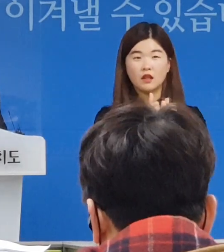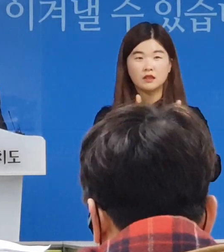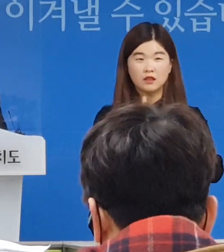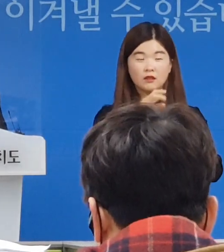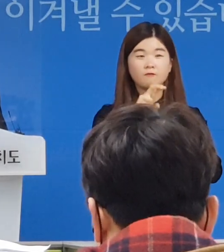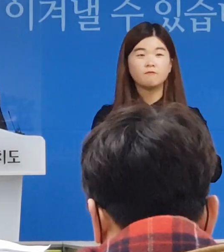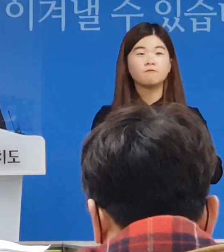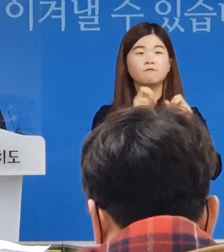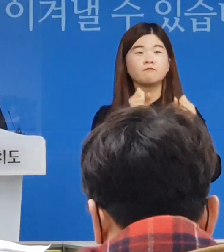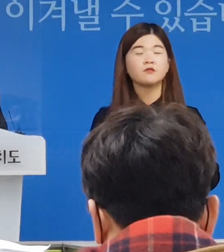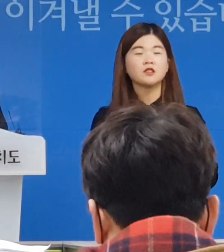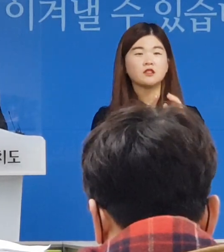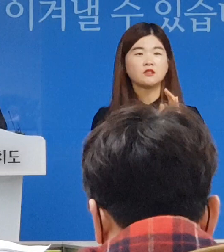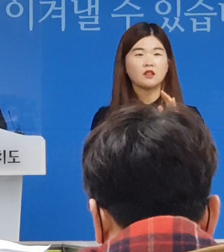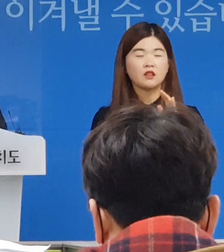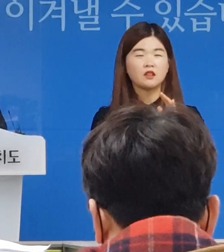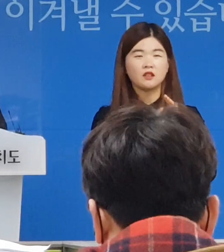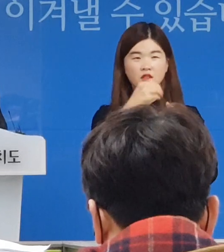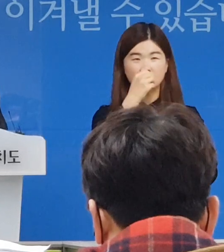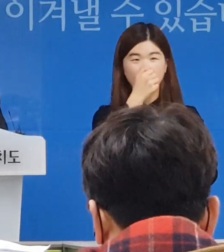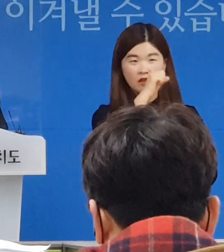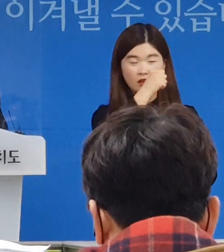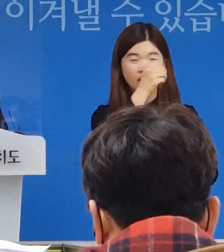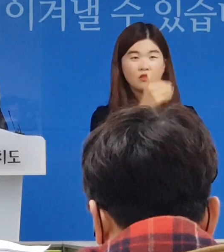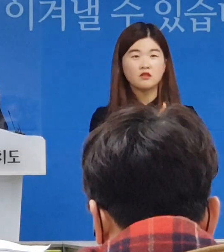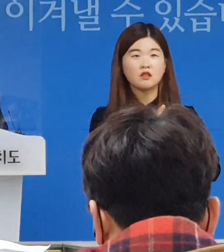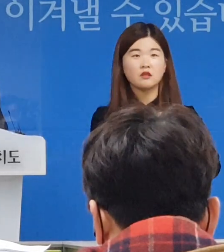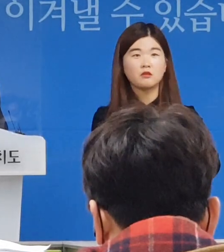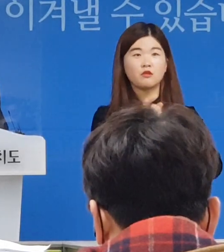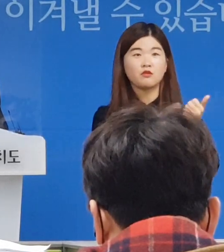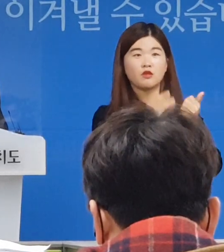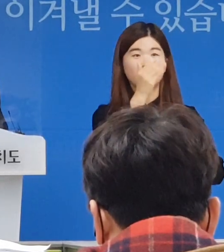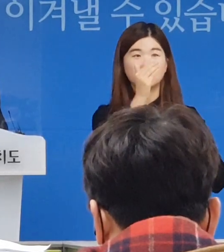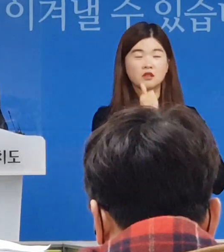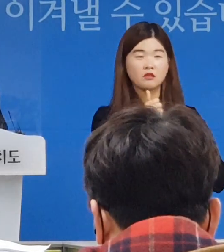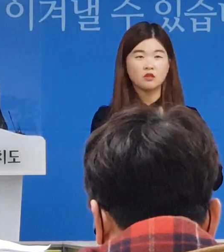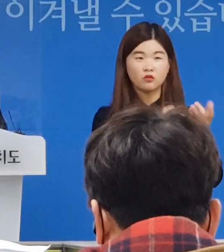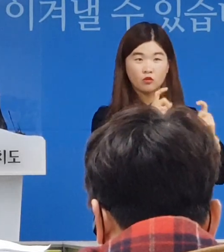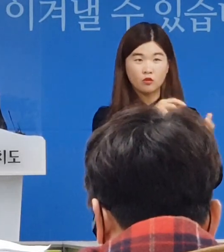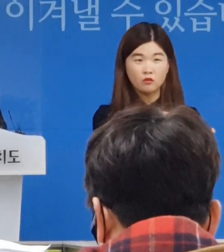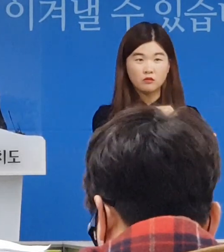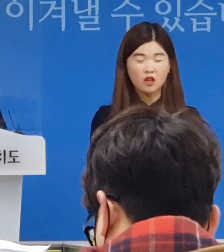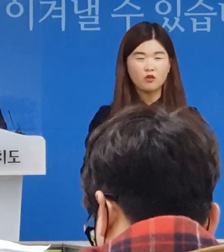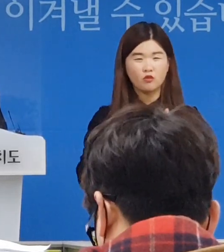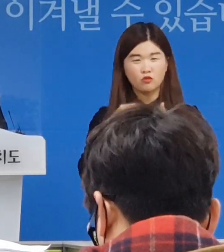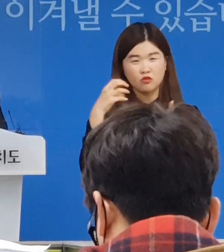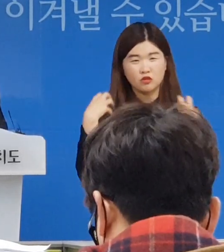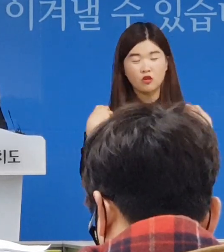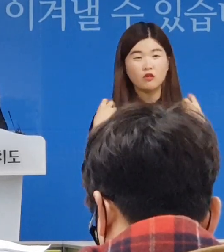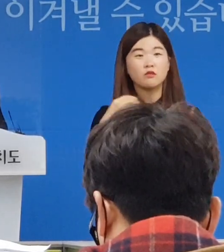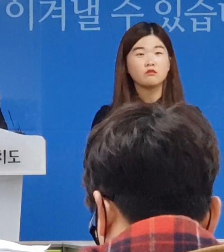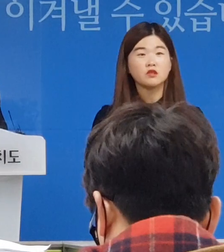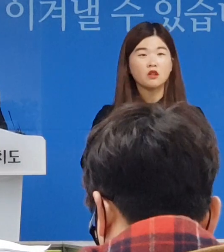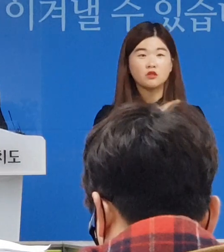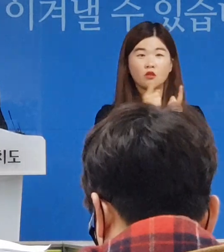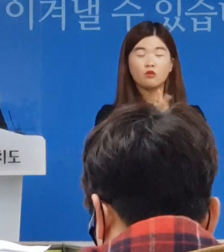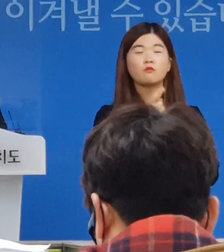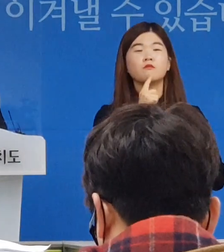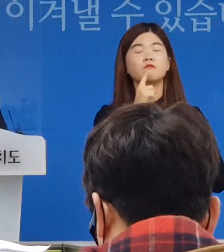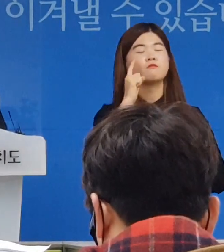자리에서 그 예결특위 위원장으로서 중재하는 어떤 도 입장이나 교육청 입장이나 다 서로 일리가